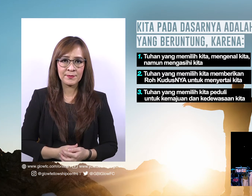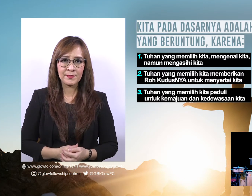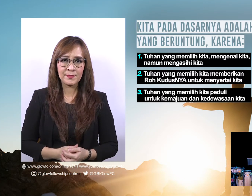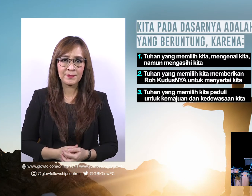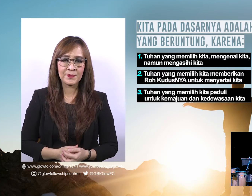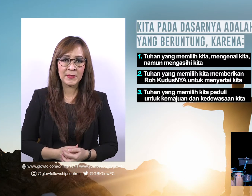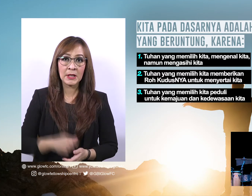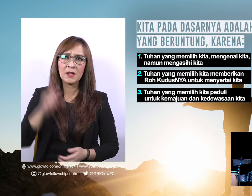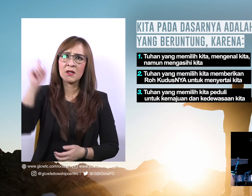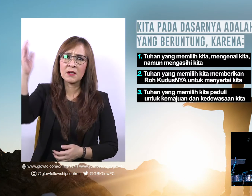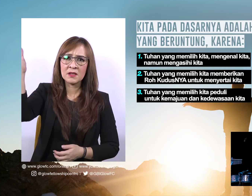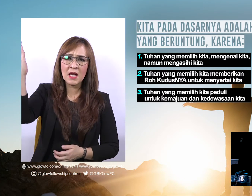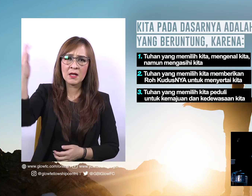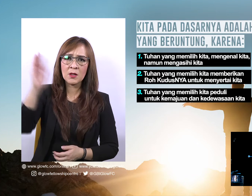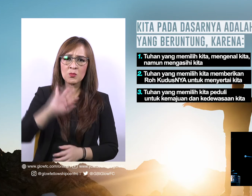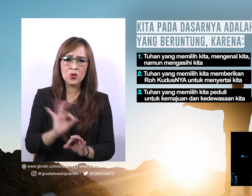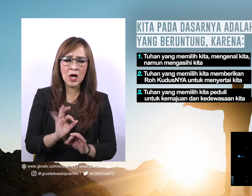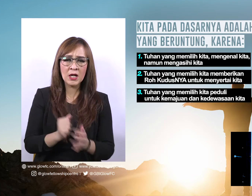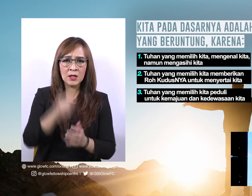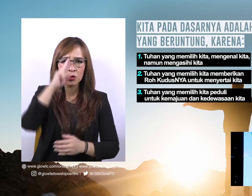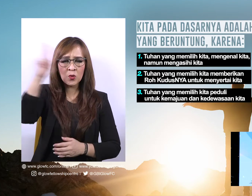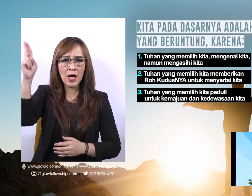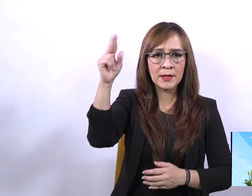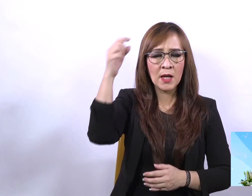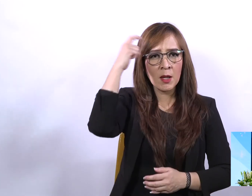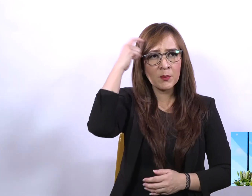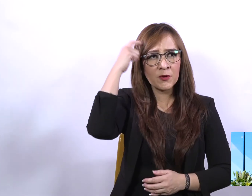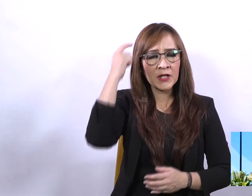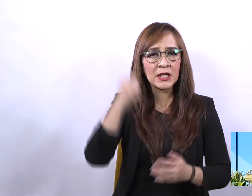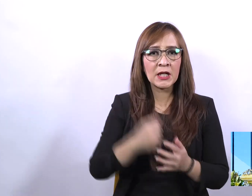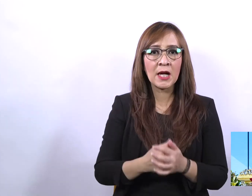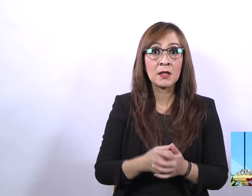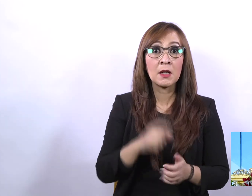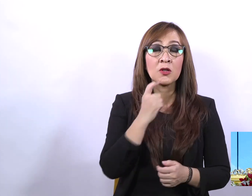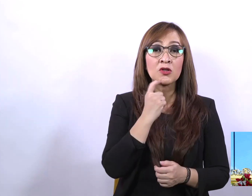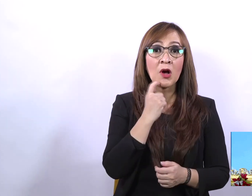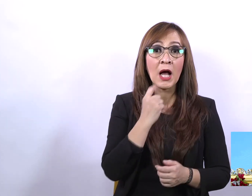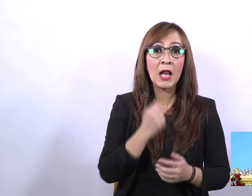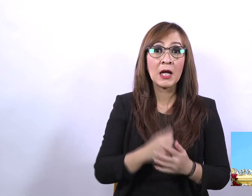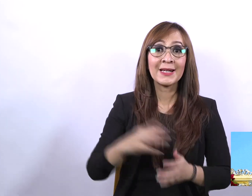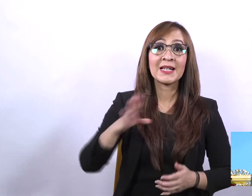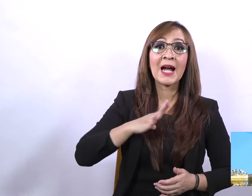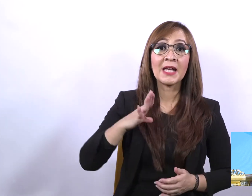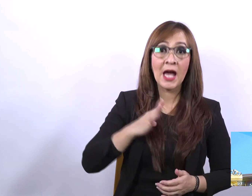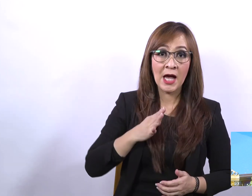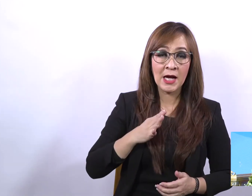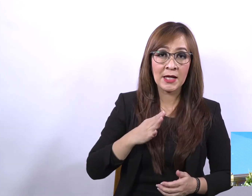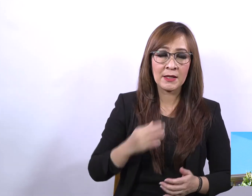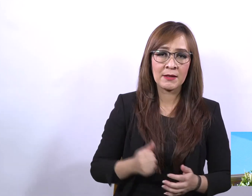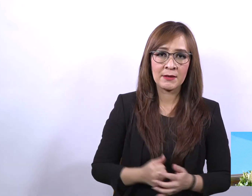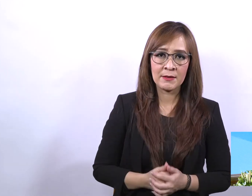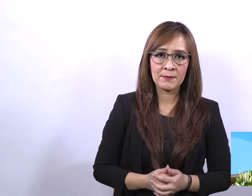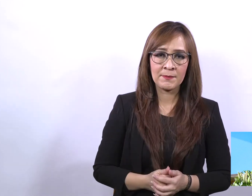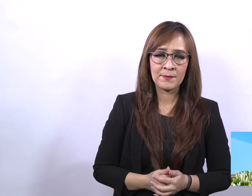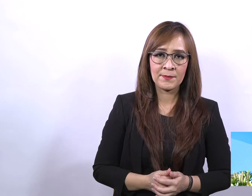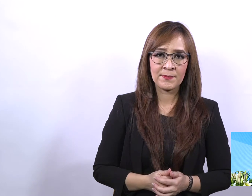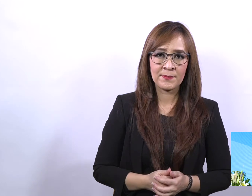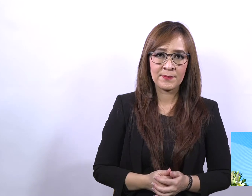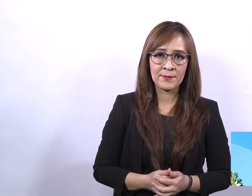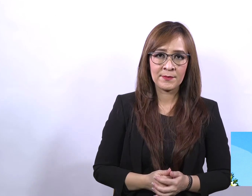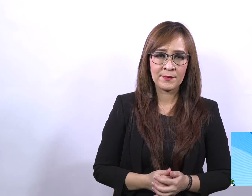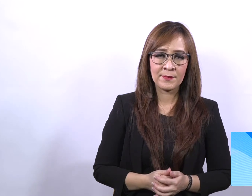tiap bukan hanya Tuhan yang memikirkan perekat dalam hidup kita tapi tidak mau kita menjadi Awas sama kannya Paulus bilang ketika aku